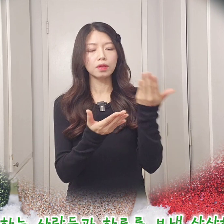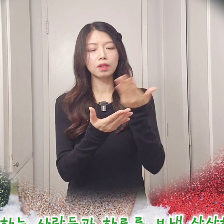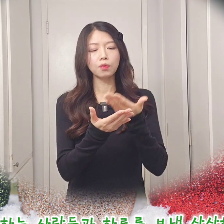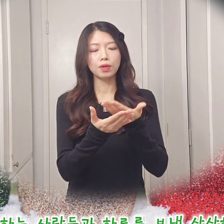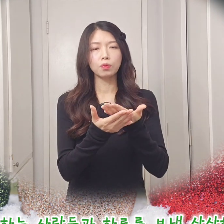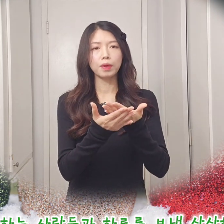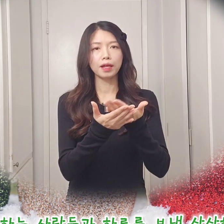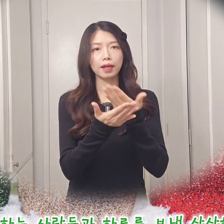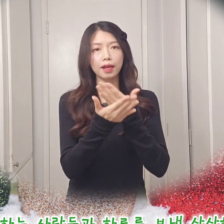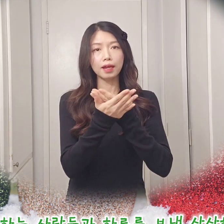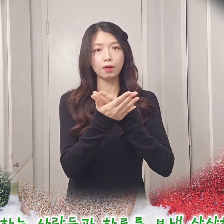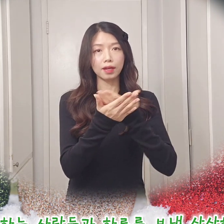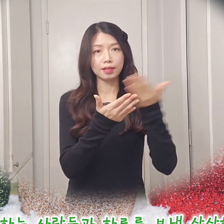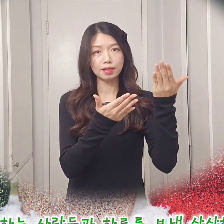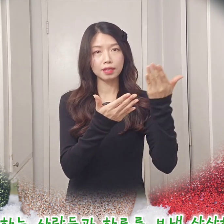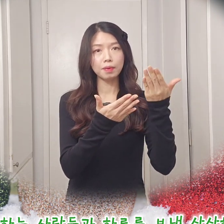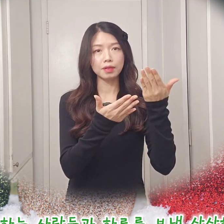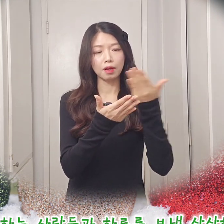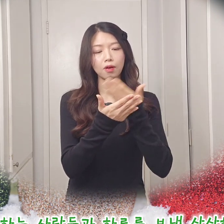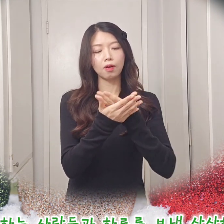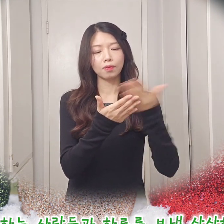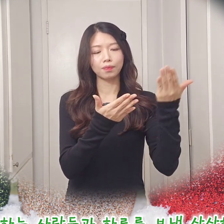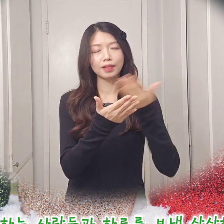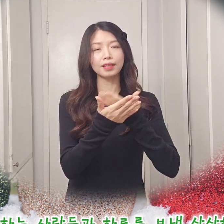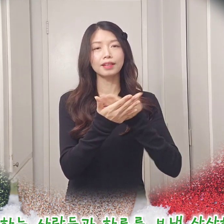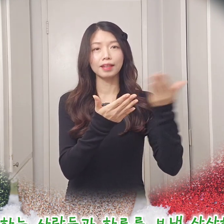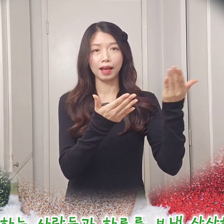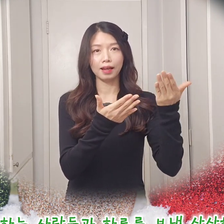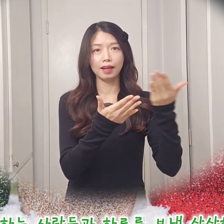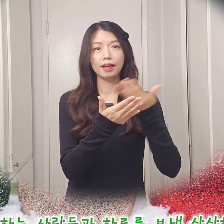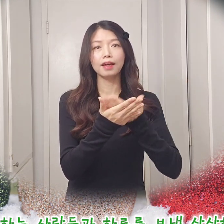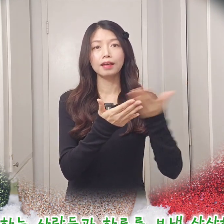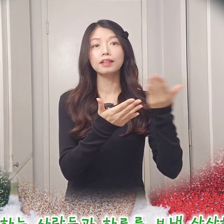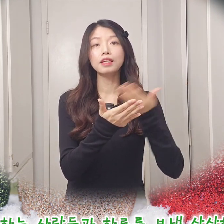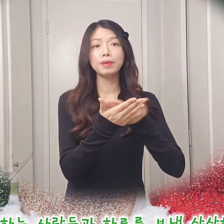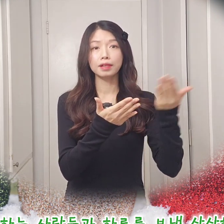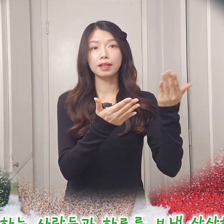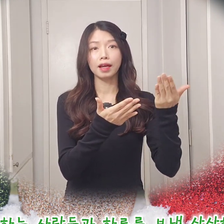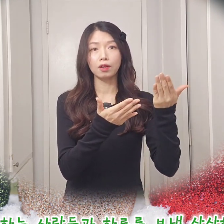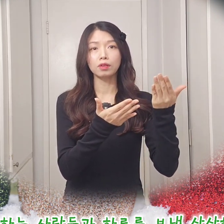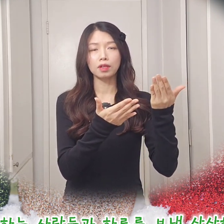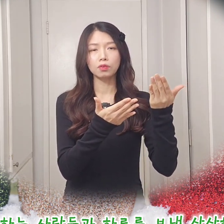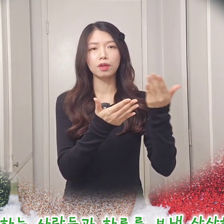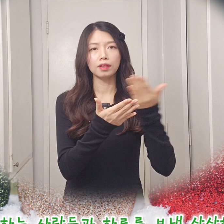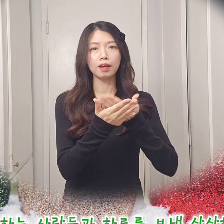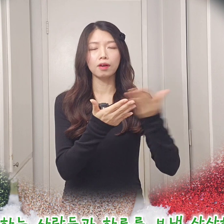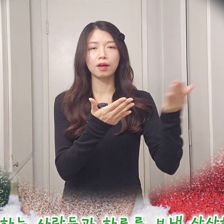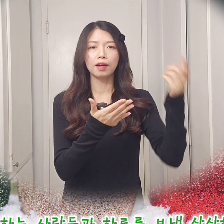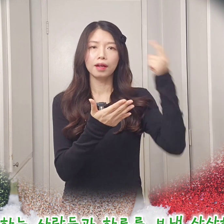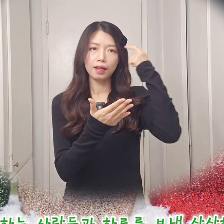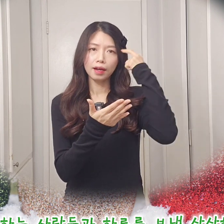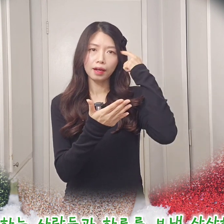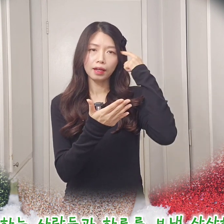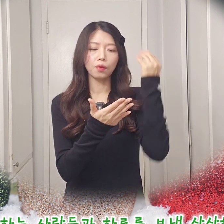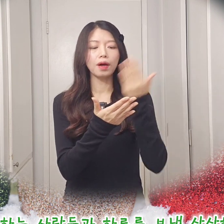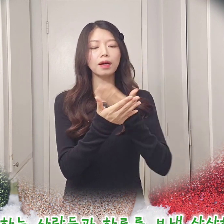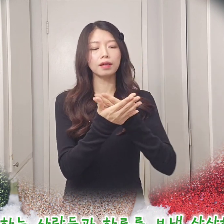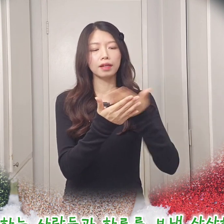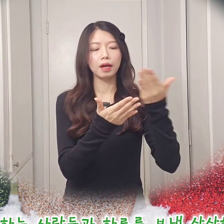손등을 왼손바닥에 이렇게 스치면서 그리다, 그림을 그리다 이런 뜻의 수어인데요. 생각하다와 그리다